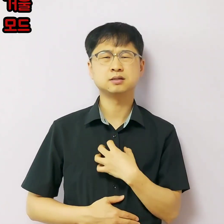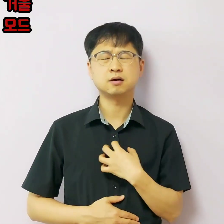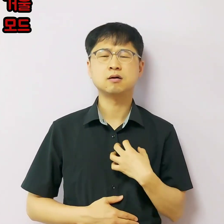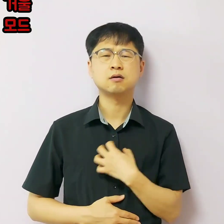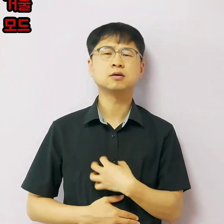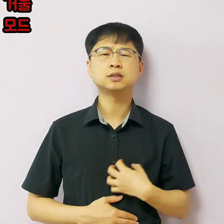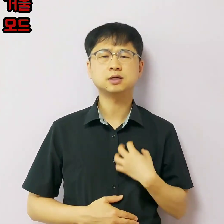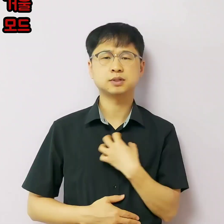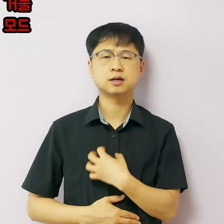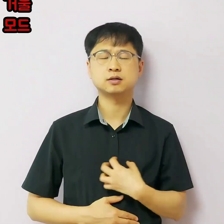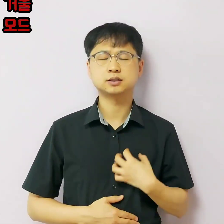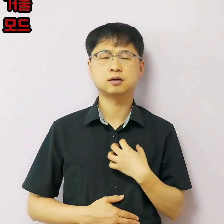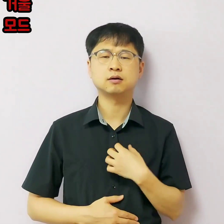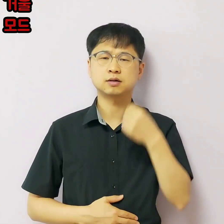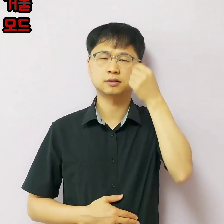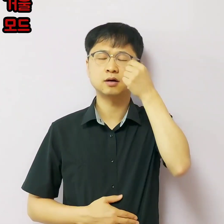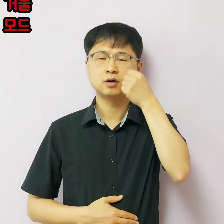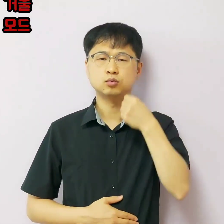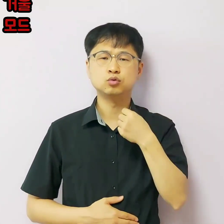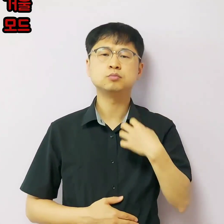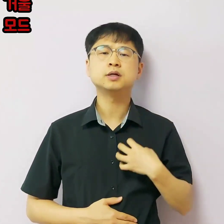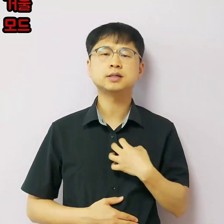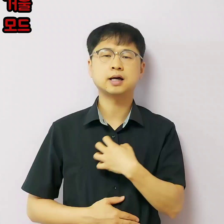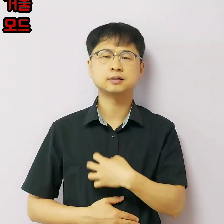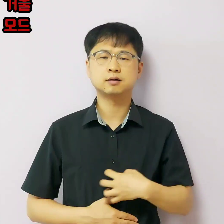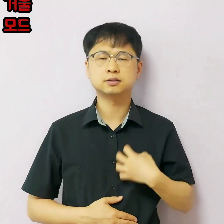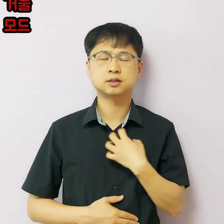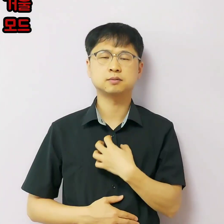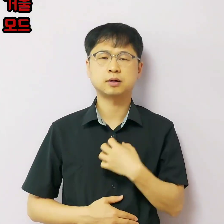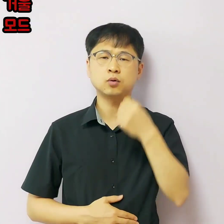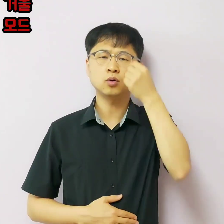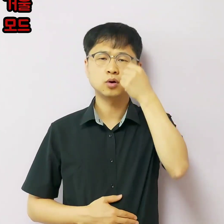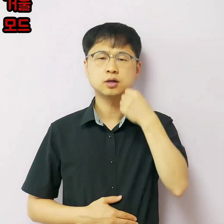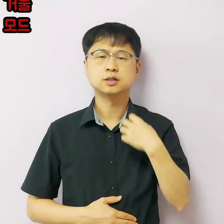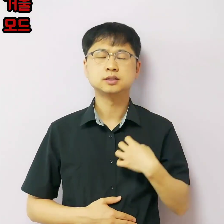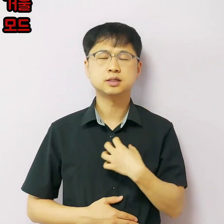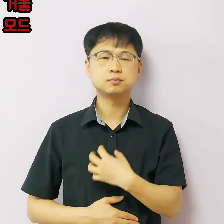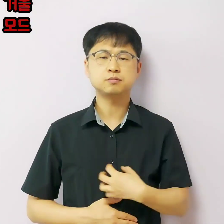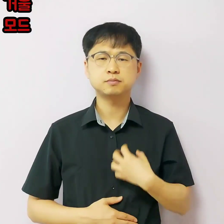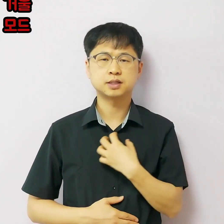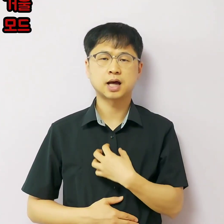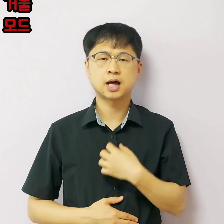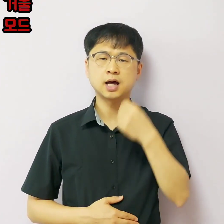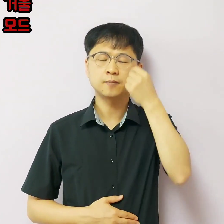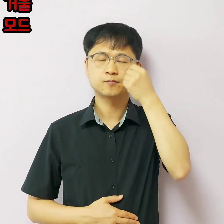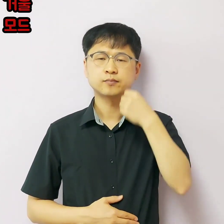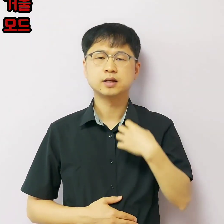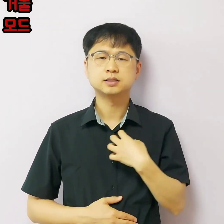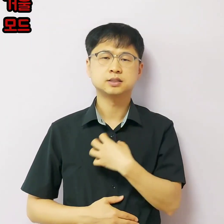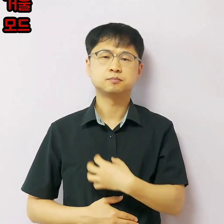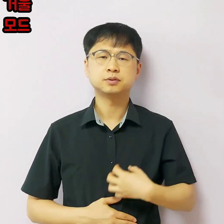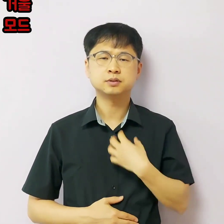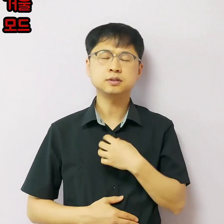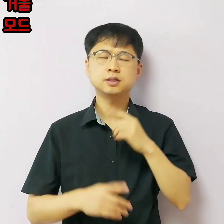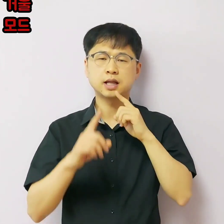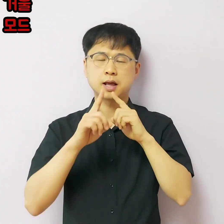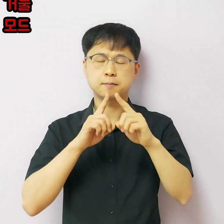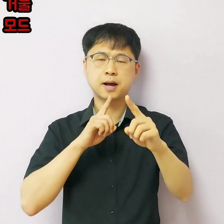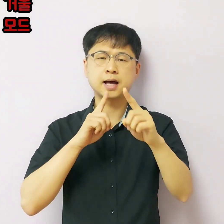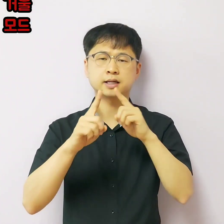것, 걱정입니다. 걱정. 그래서 울면서 하는 걱정이 바로 슬픔입니다. 슬픈